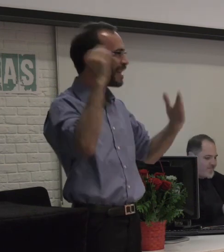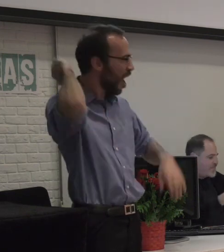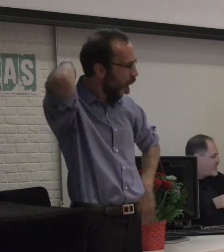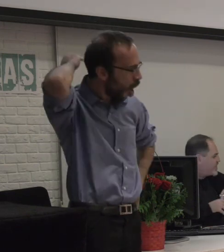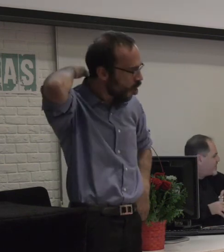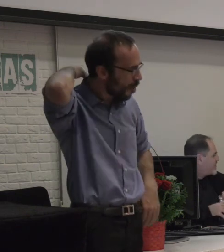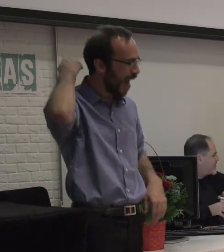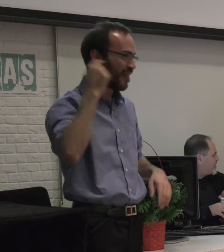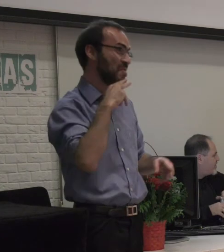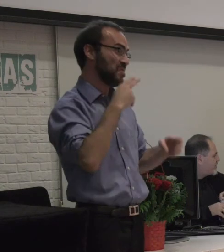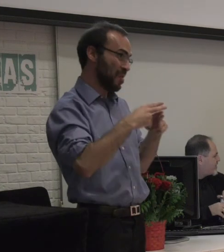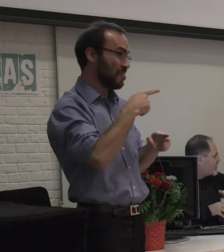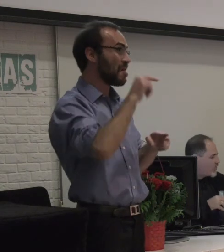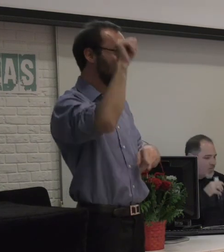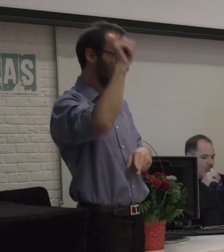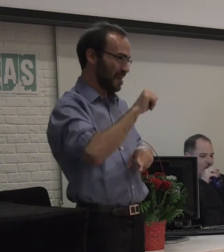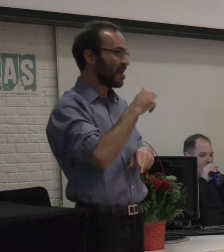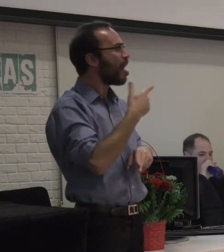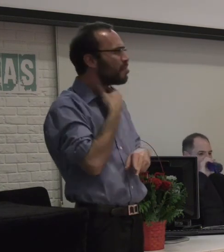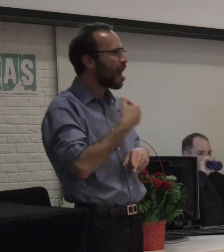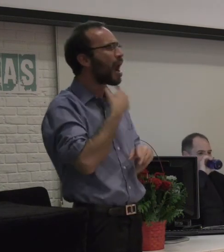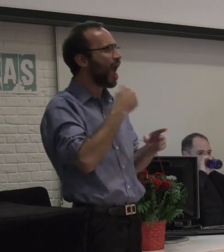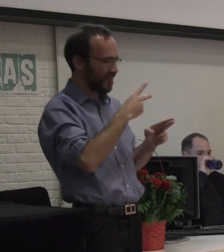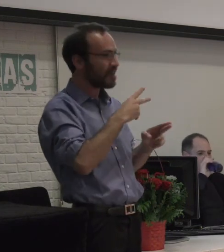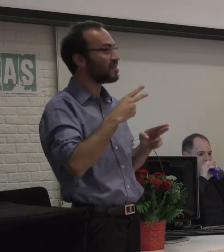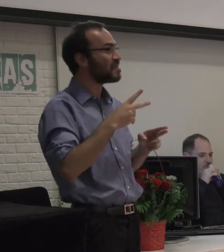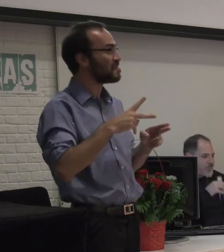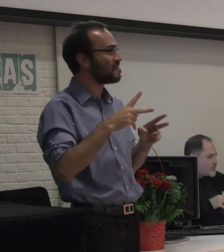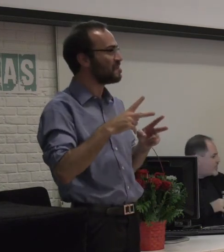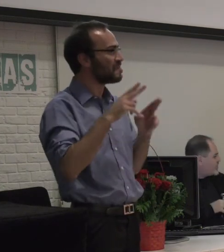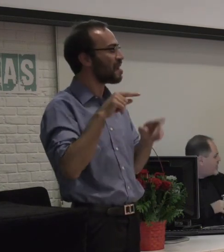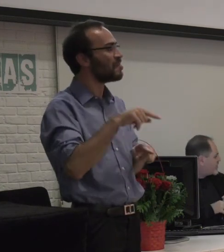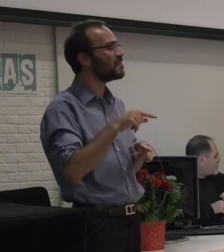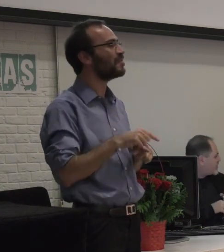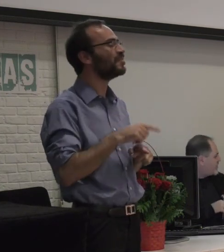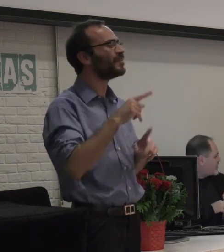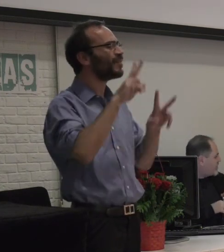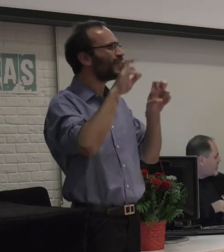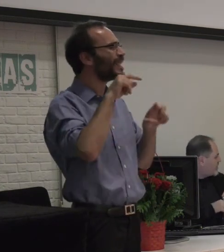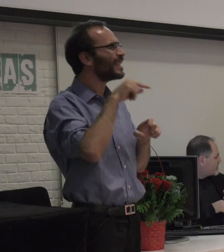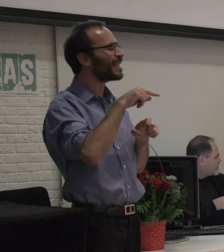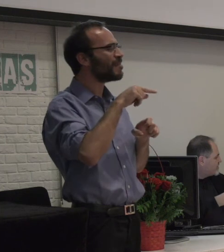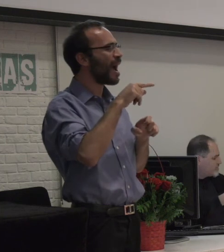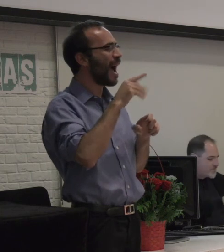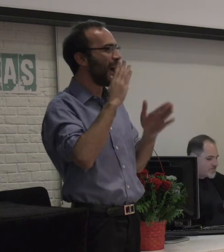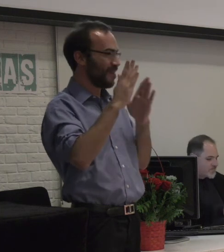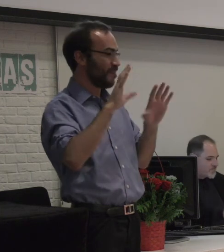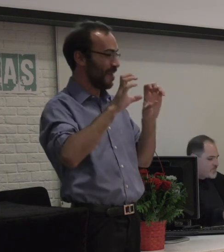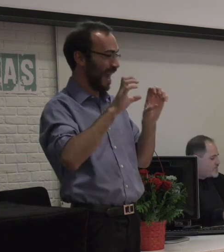que es bastante graciosa. Lo contamos en uno de los programas de radio y era